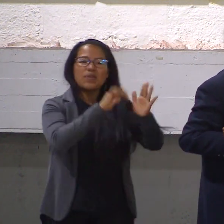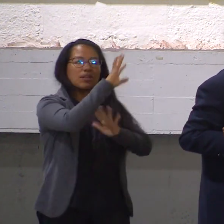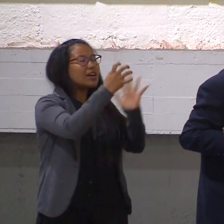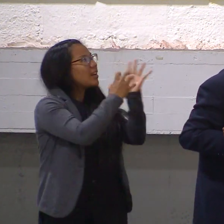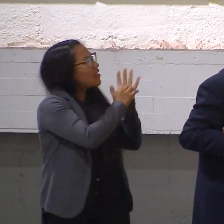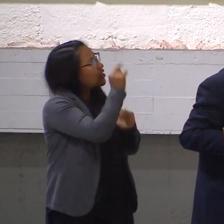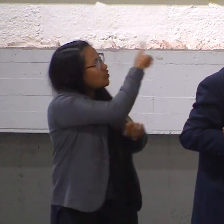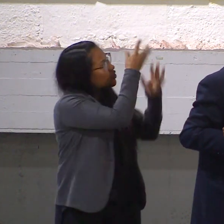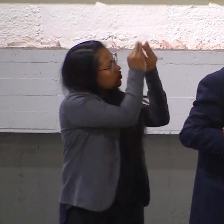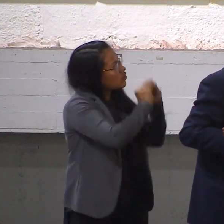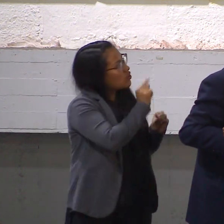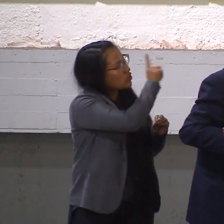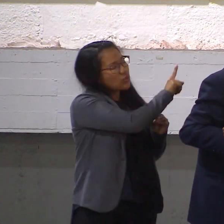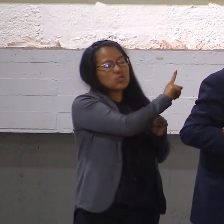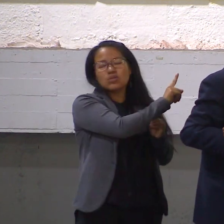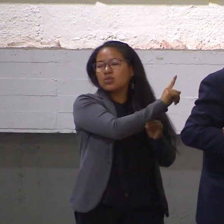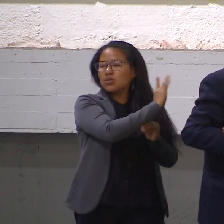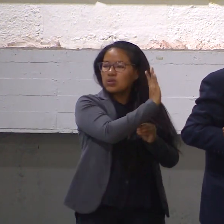donde